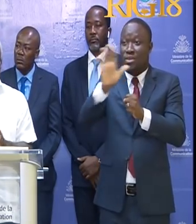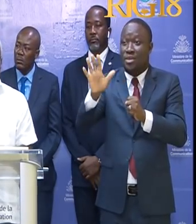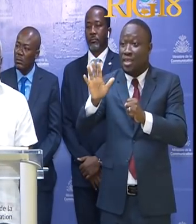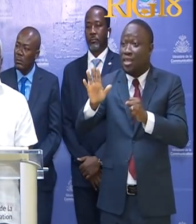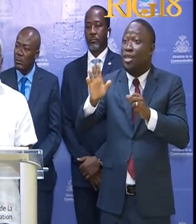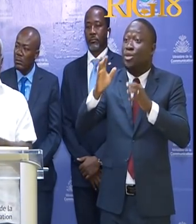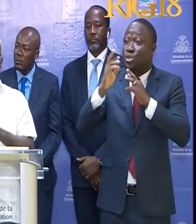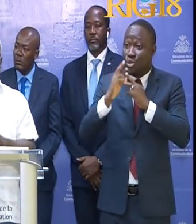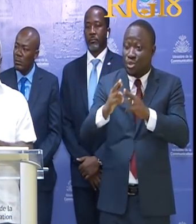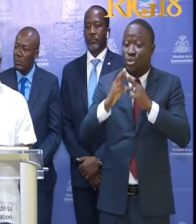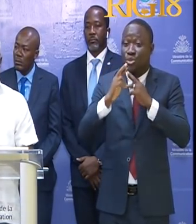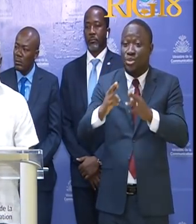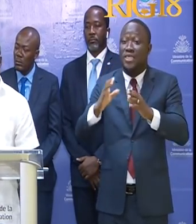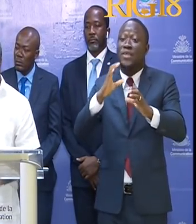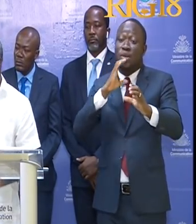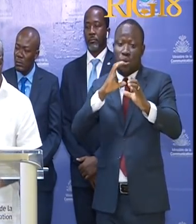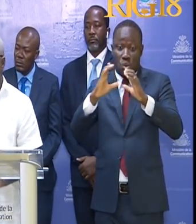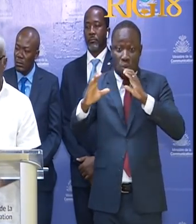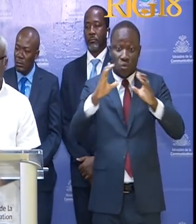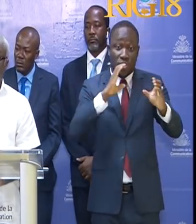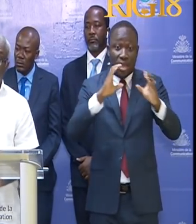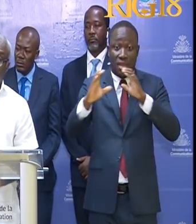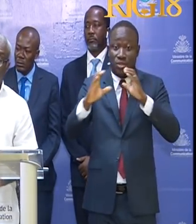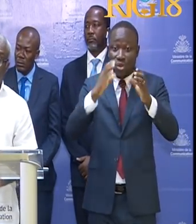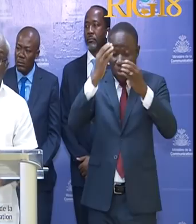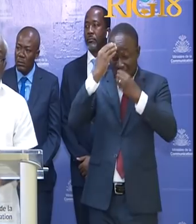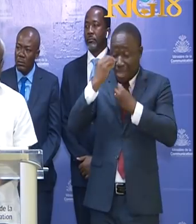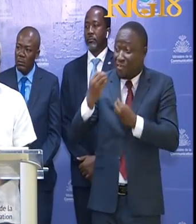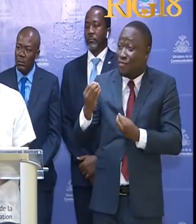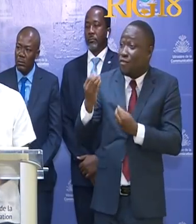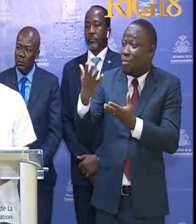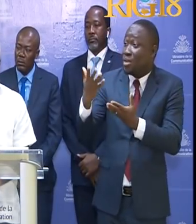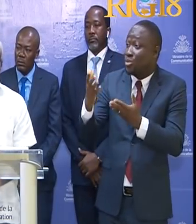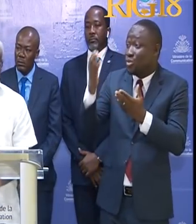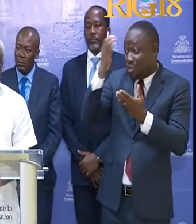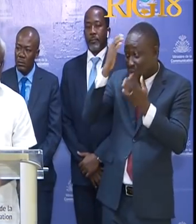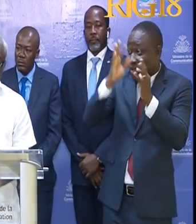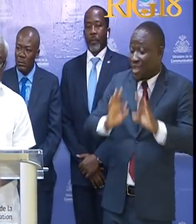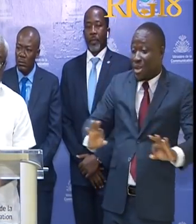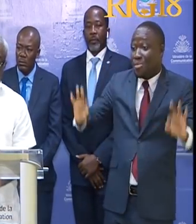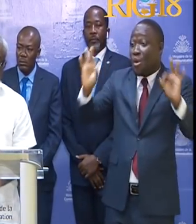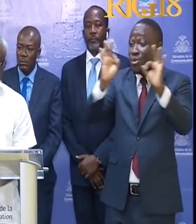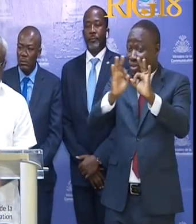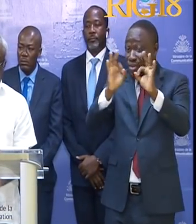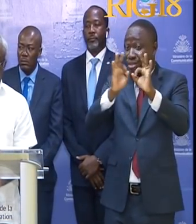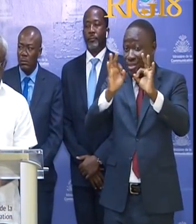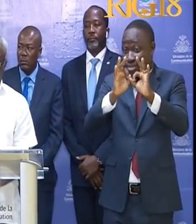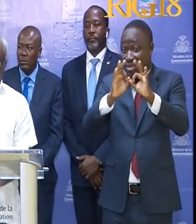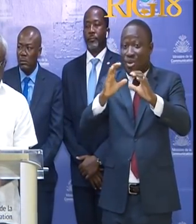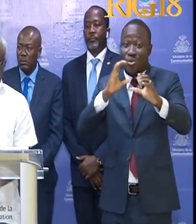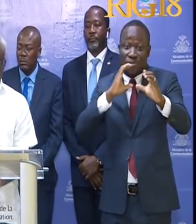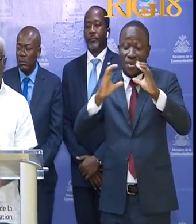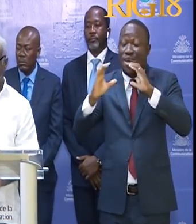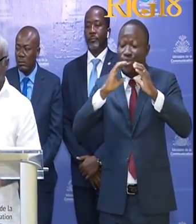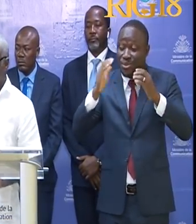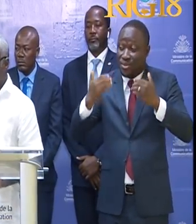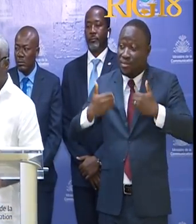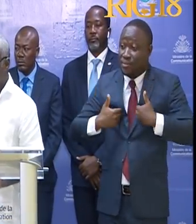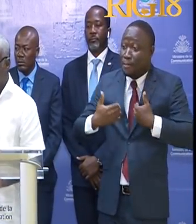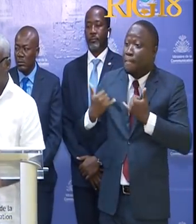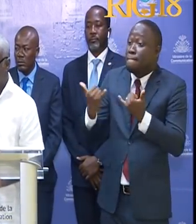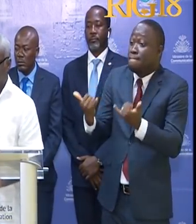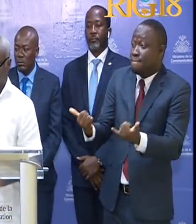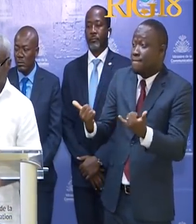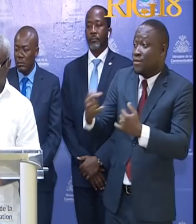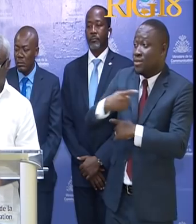l'une des solutions, c'est la communication. La communication, nous connaît l'importance dans toute bagaille. Mais dans le cas ça, je